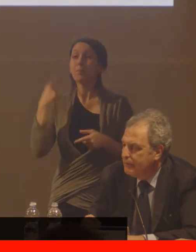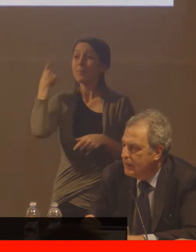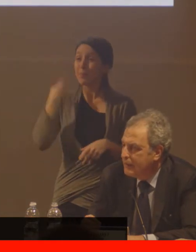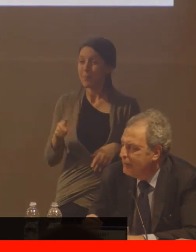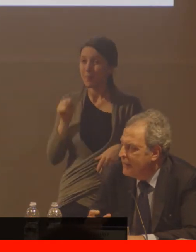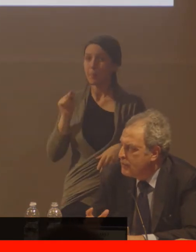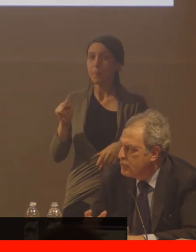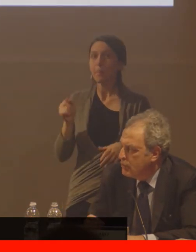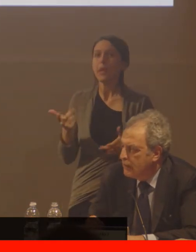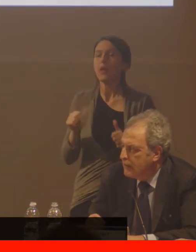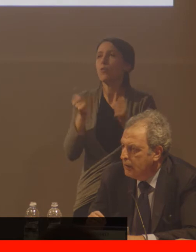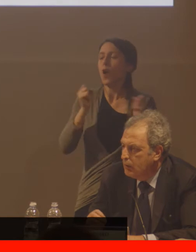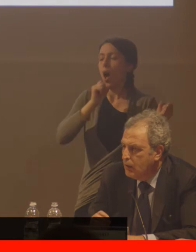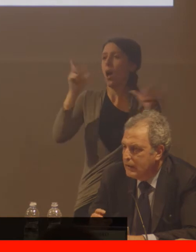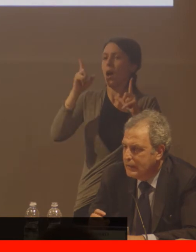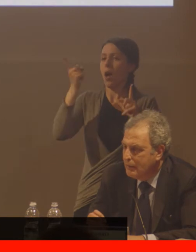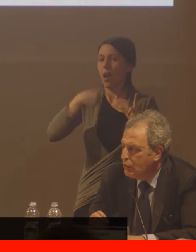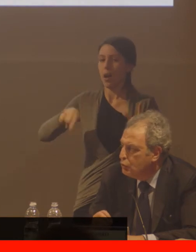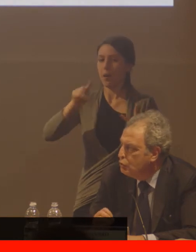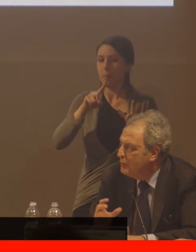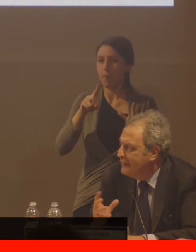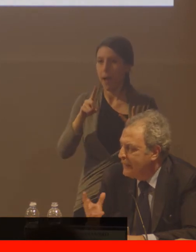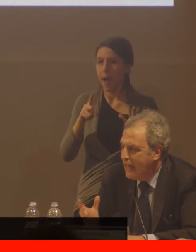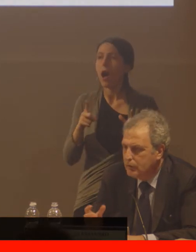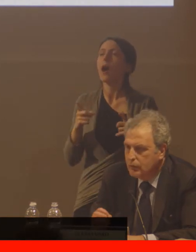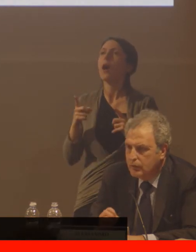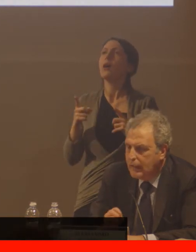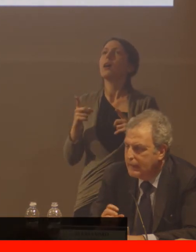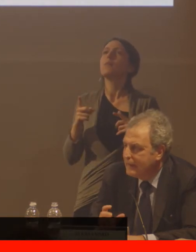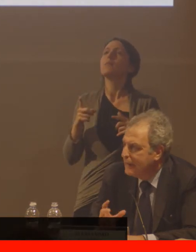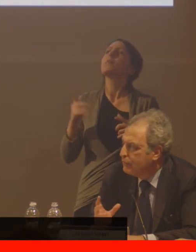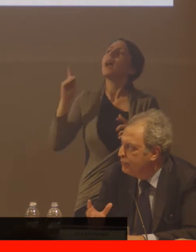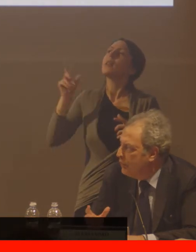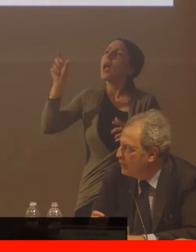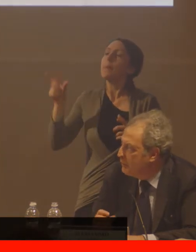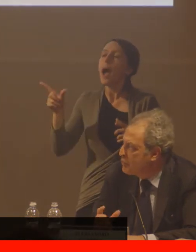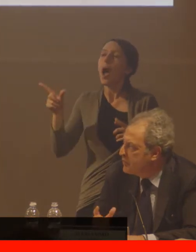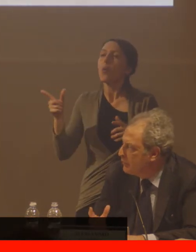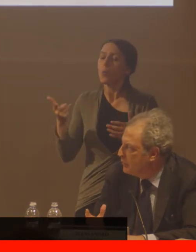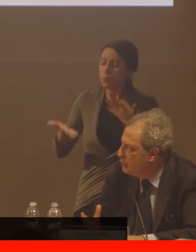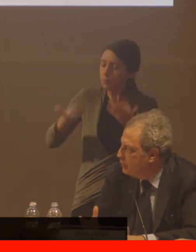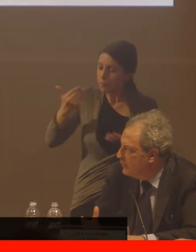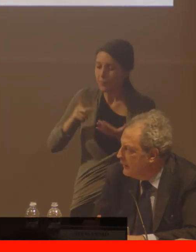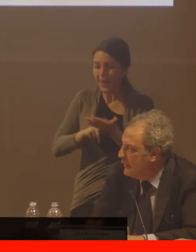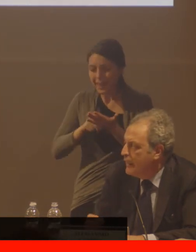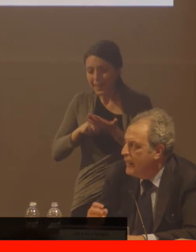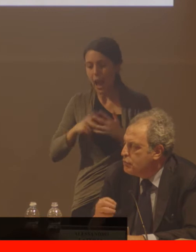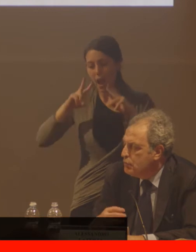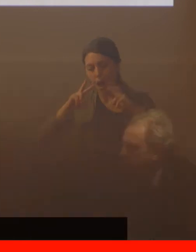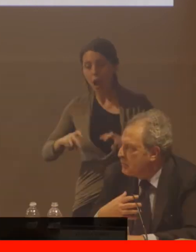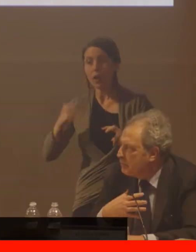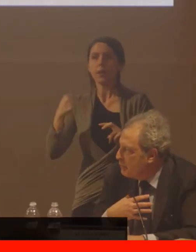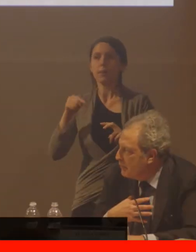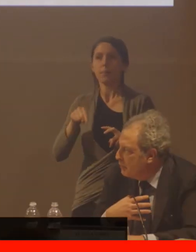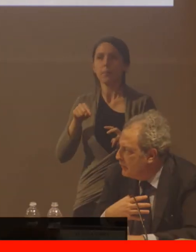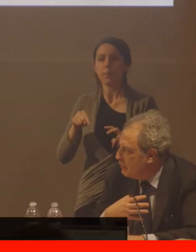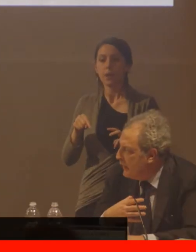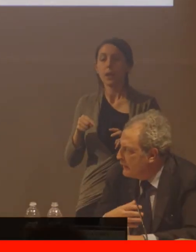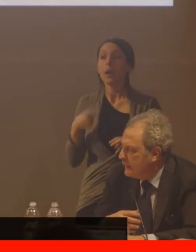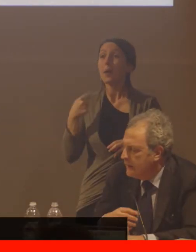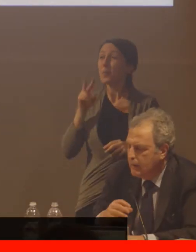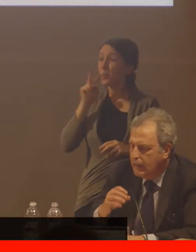la rivelazione, e quello che De Mauro ha documentato, ha tirato fuori, ha mostrato a tutti, e su questo, per quanto